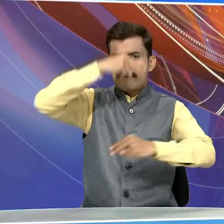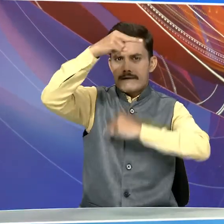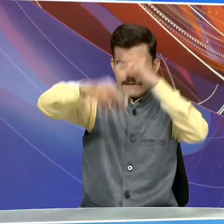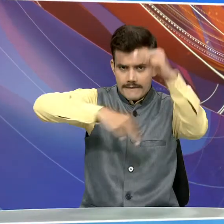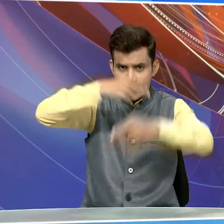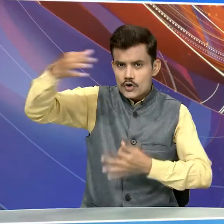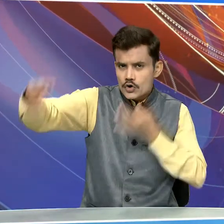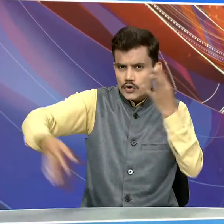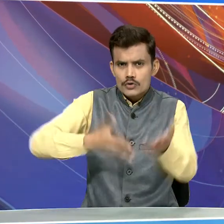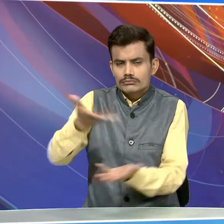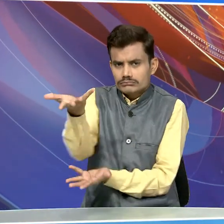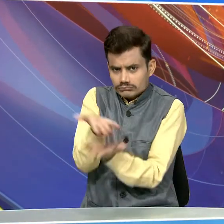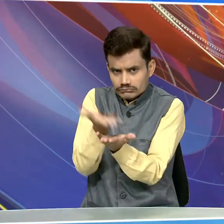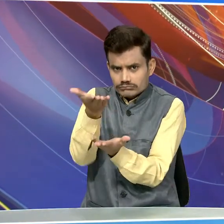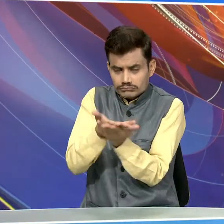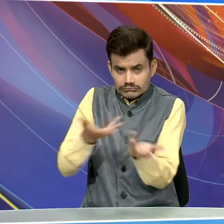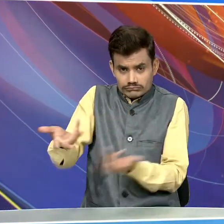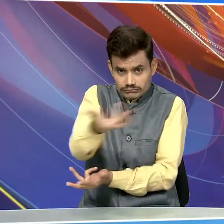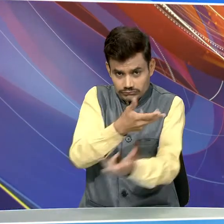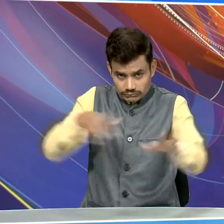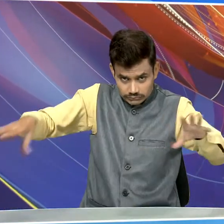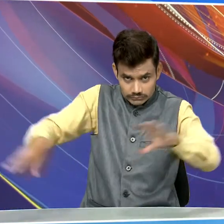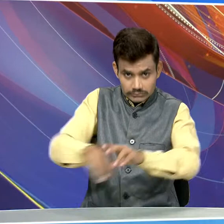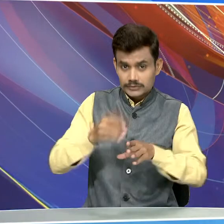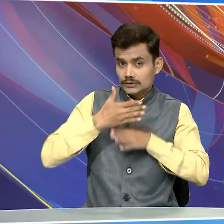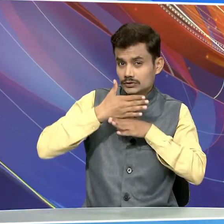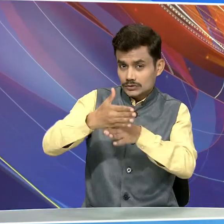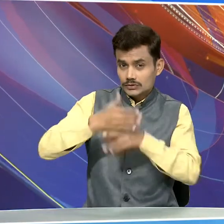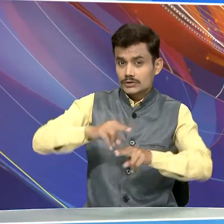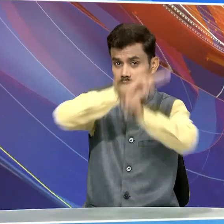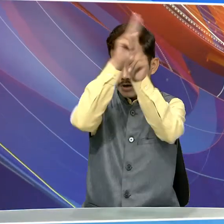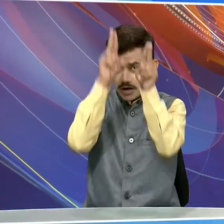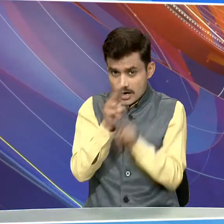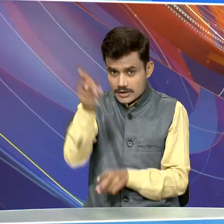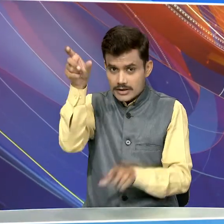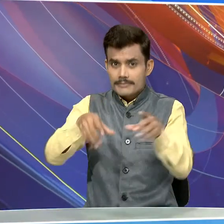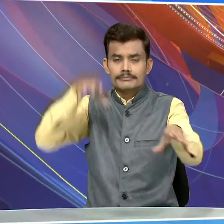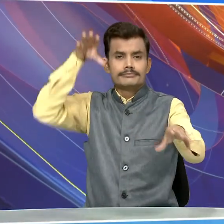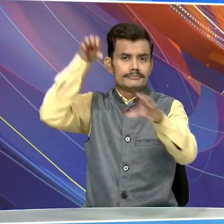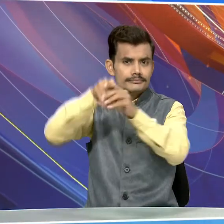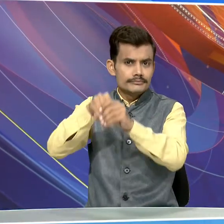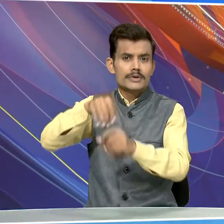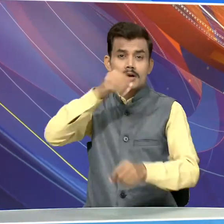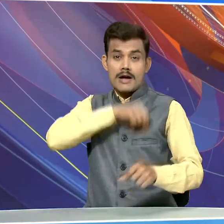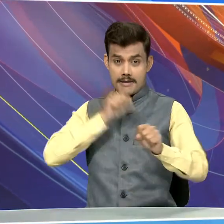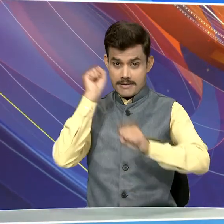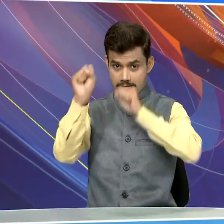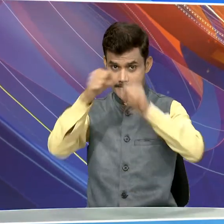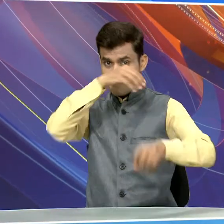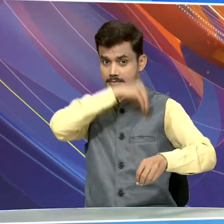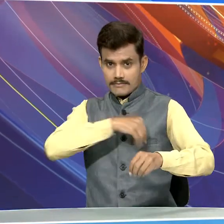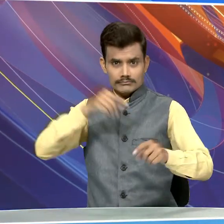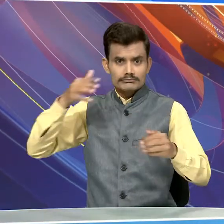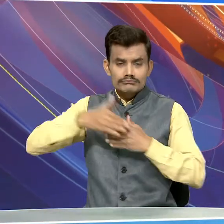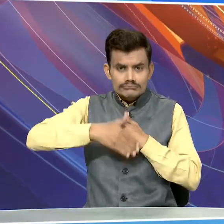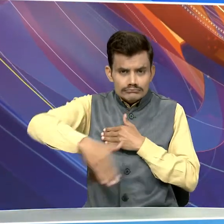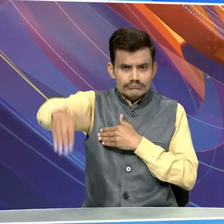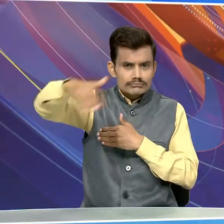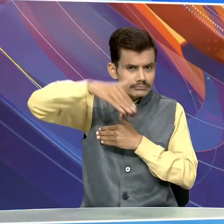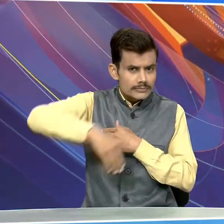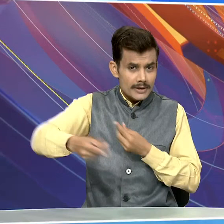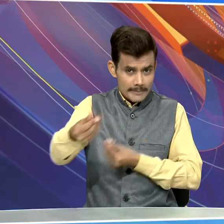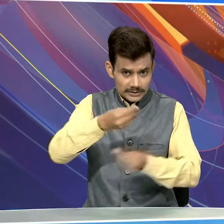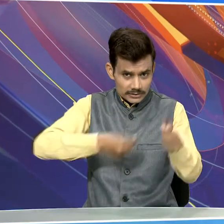में सहयोग बढ़ाना है। ये दौरा अंतर्राष्ट्रीय भागीदारों के साथ आपसी हितों के समझौते की ओर बढ़ने